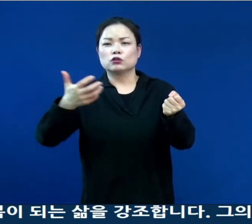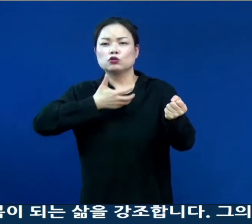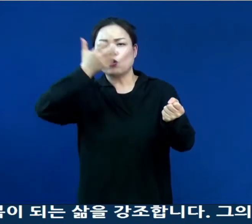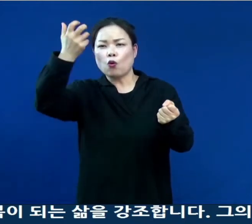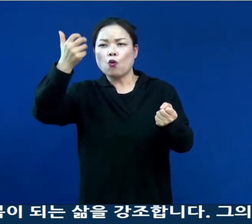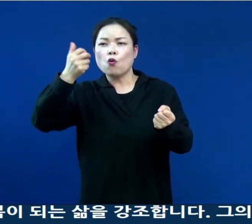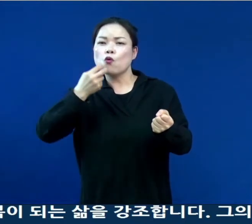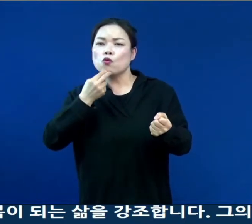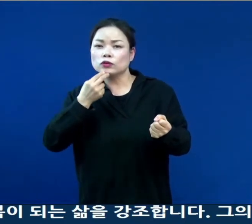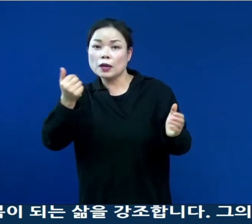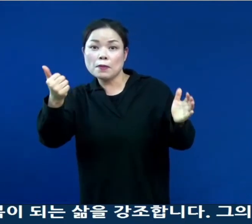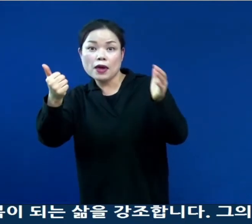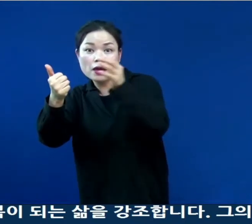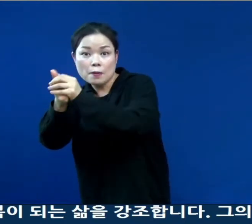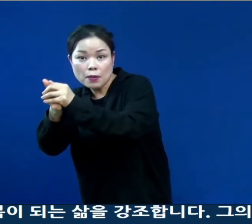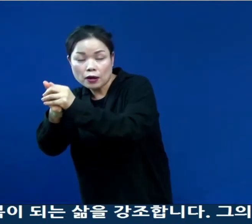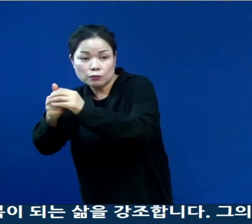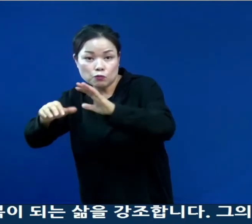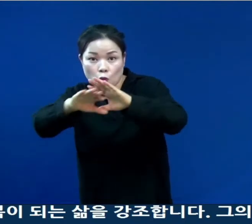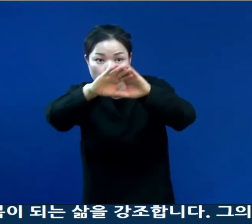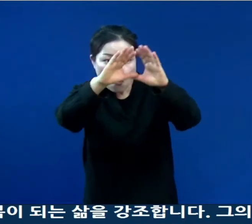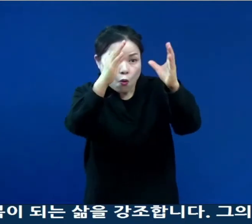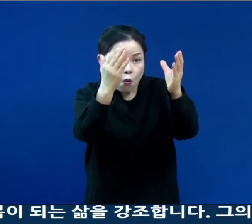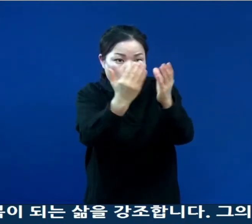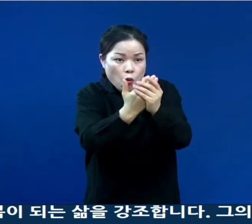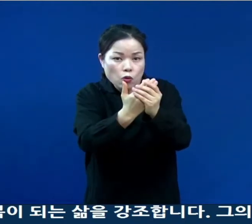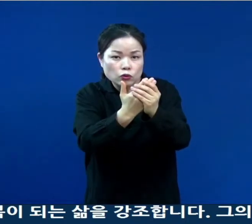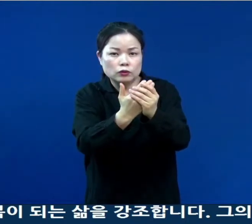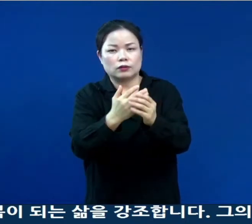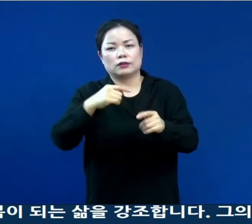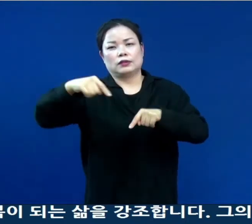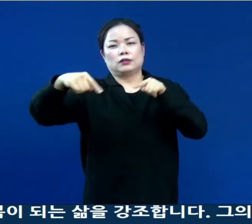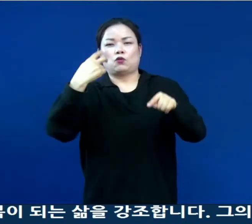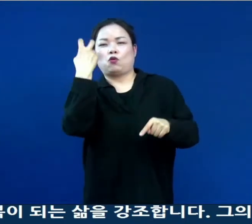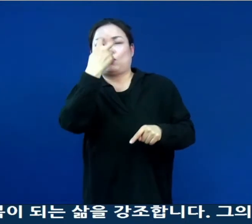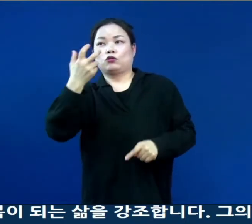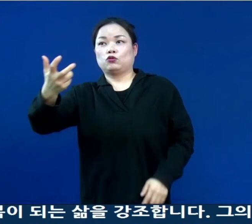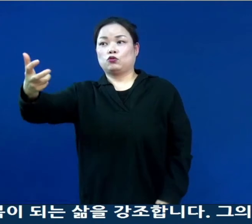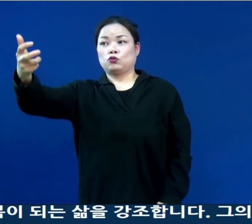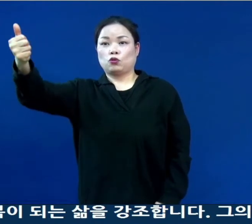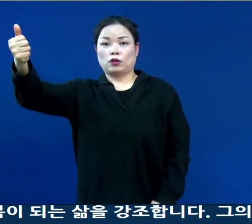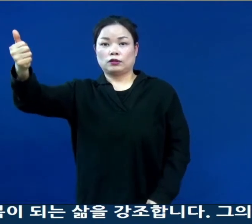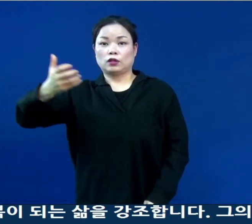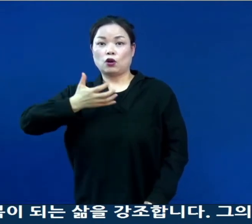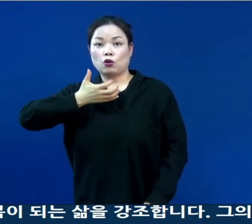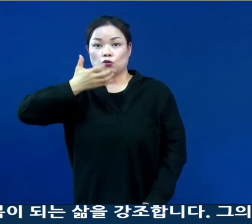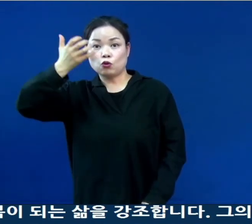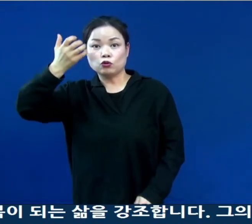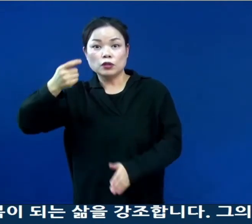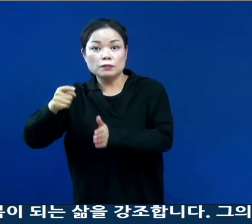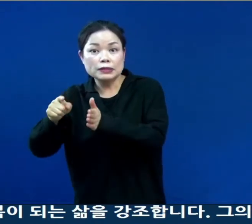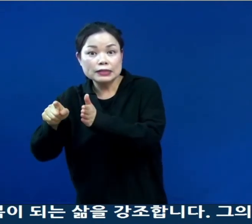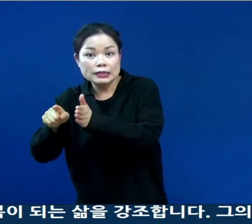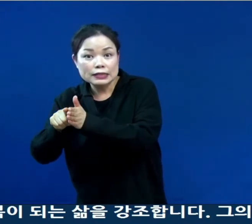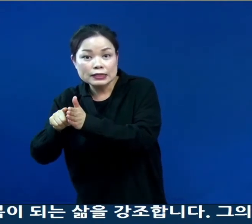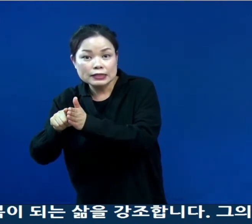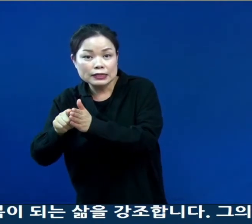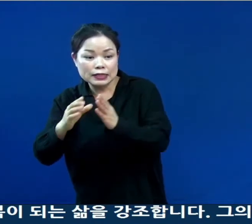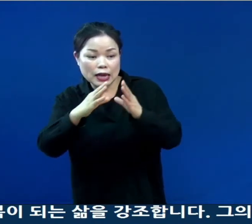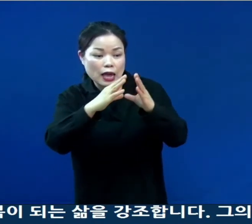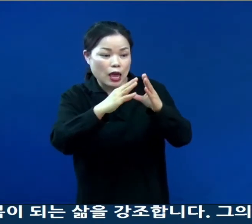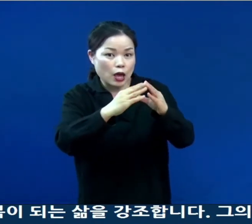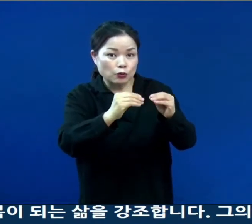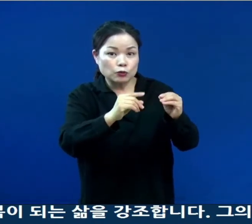요셉에게 자기의 집과 그의 모든 소유물을 주관하게 한 때부터 여호와께서 요셉을 위하여 그 애굽 사람의 집에